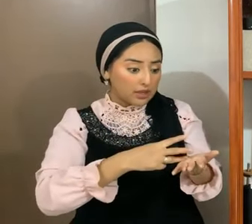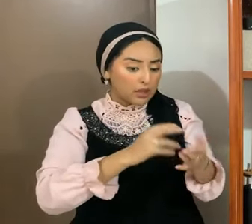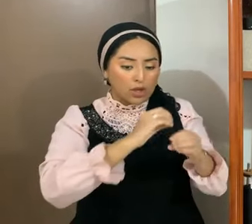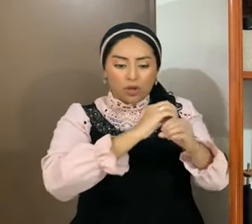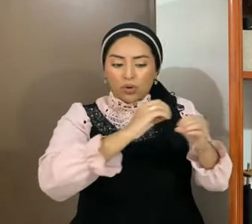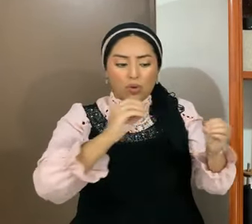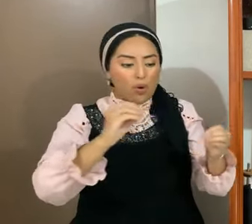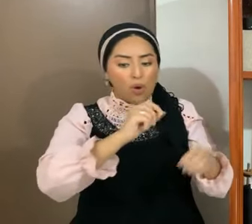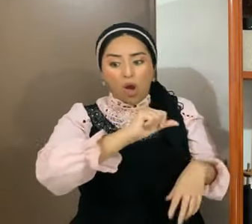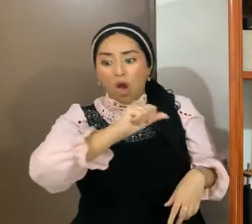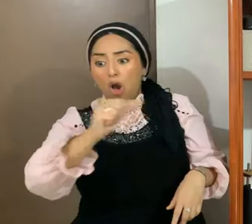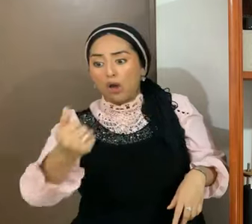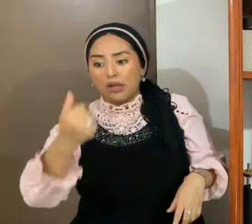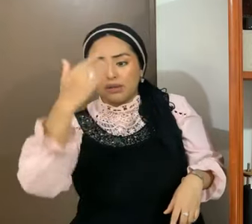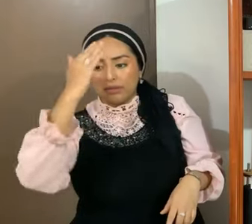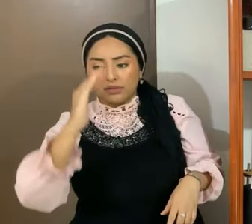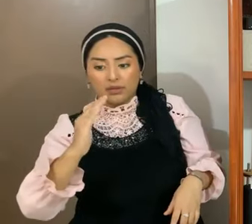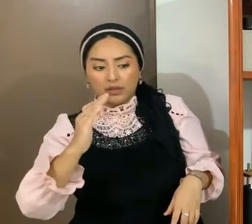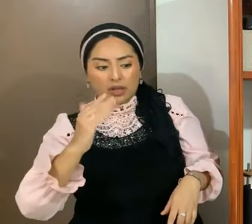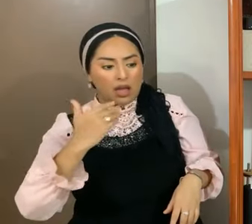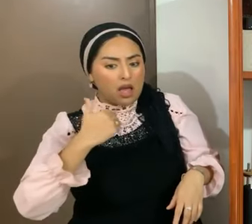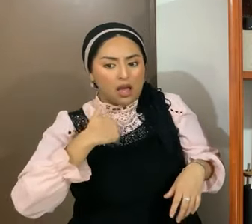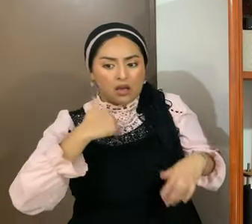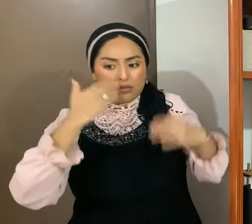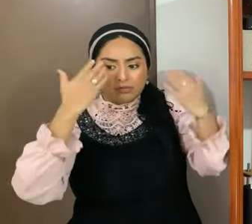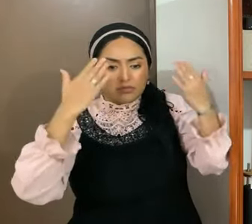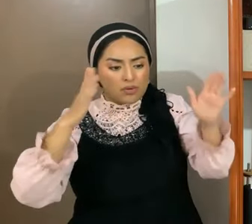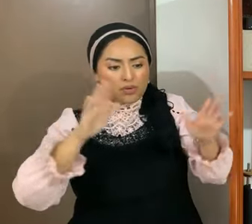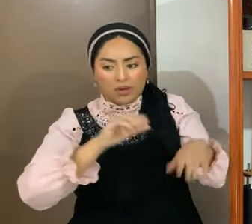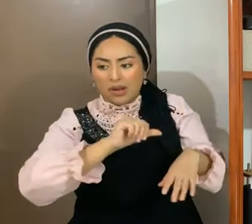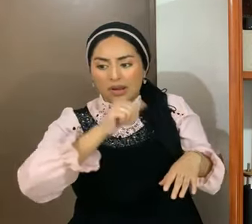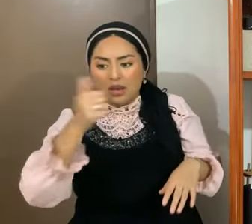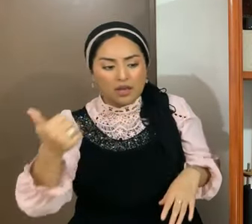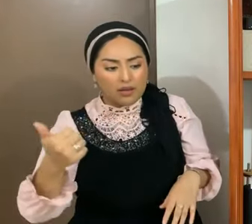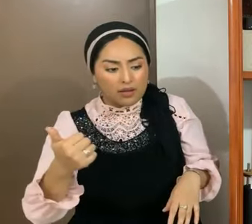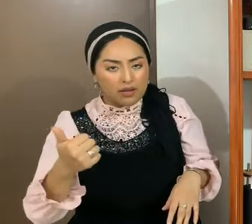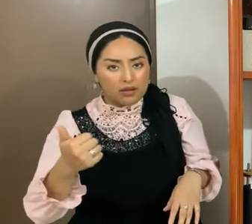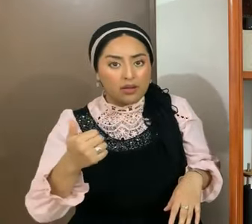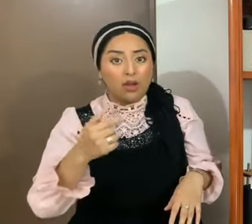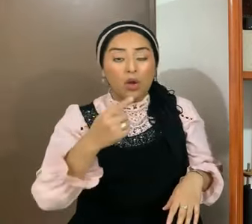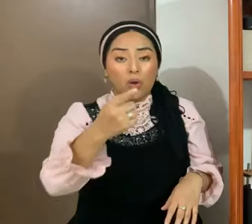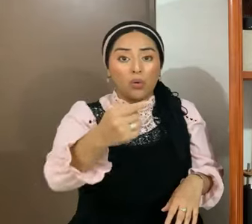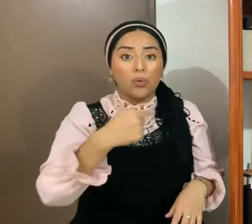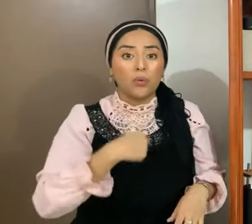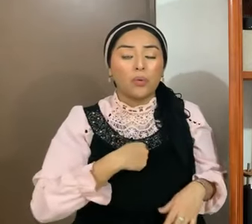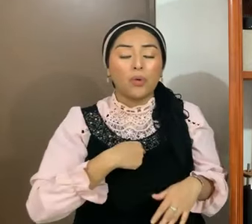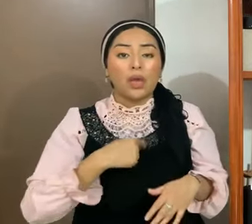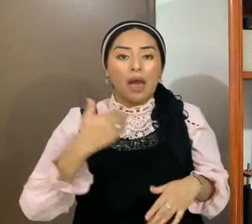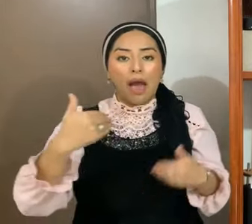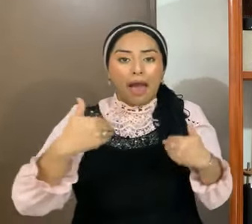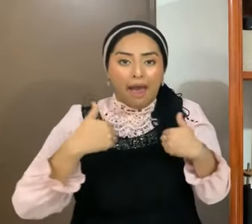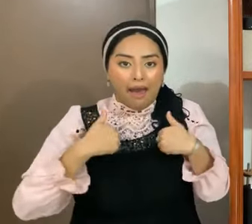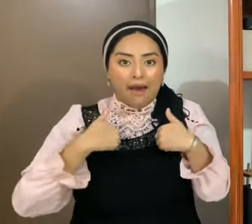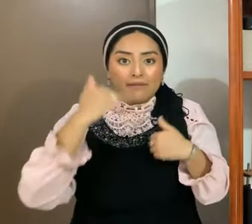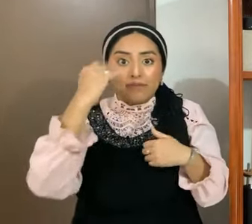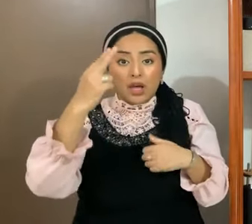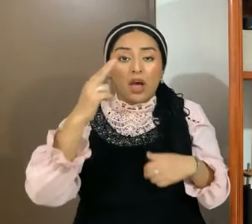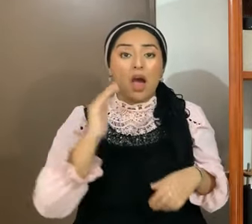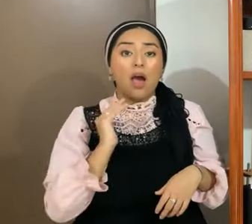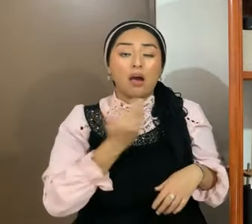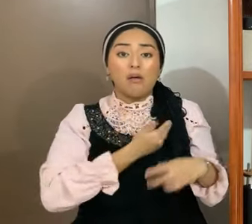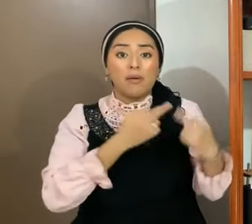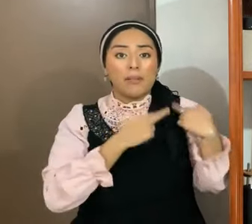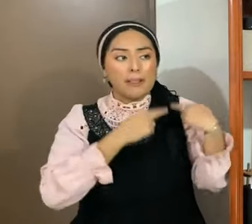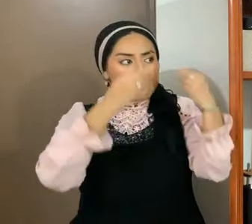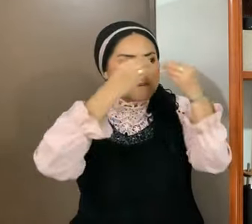yo, no hay fuerte, no conozco ninguno. Nosotros tenemos a Yahweh, tenemos que proclamarlo, tenemos que